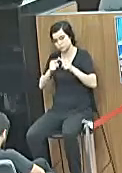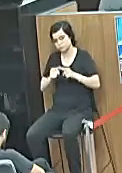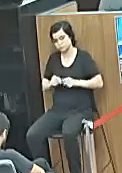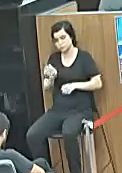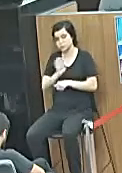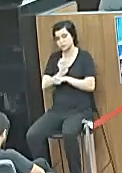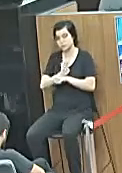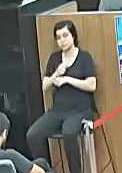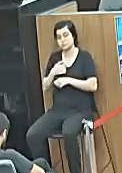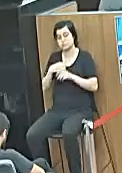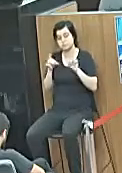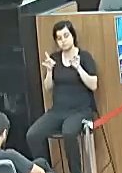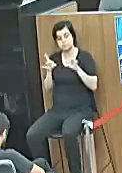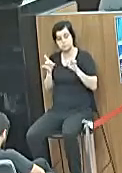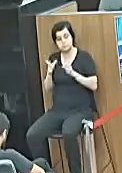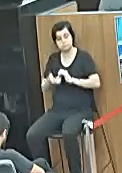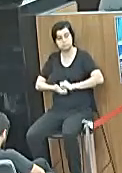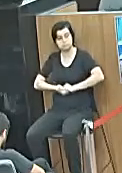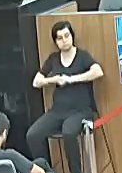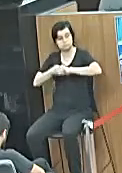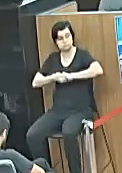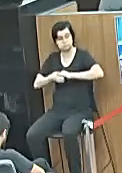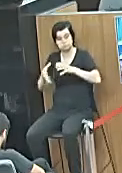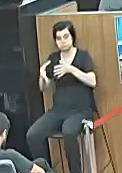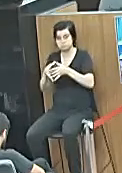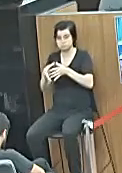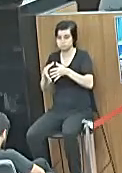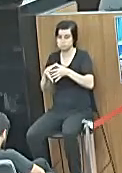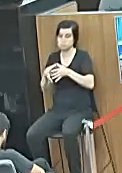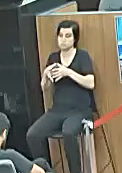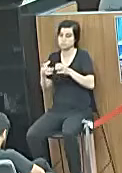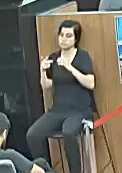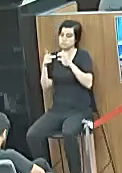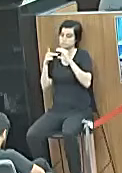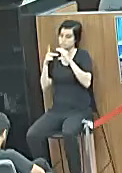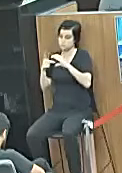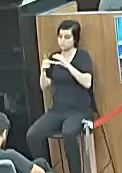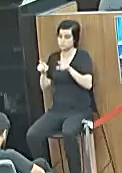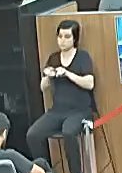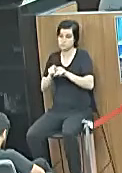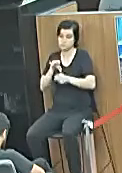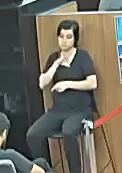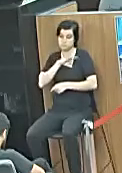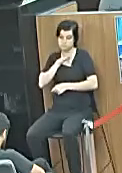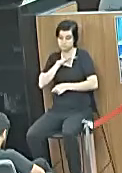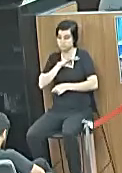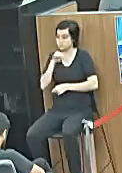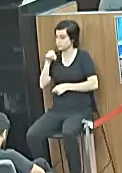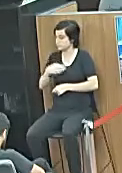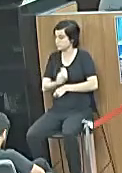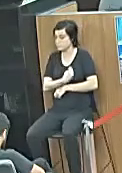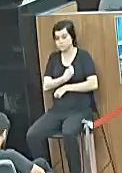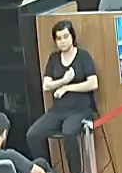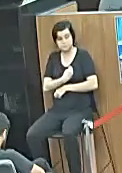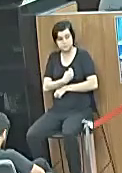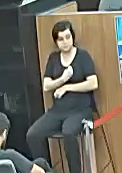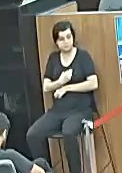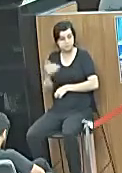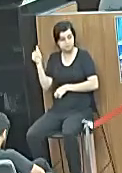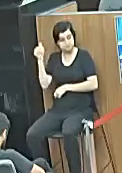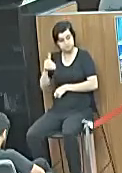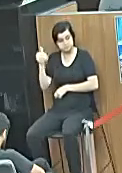faz um especial cumprimento aos membros da polícia civil e militar que estão presentes que graças a seu trabalho vem